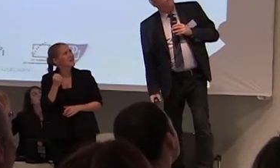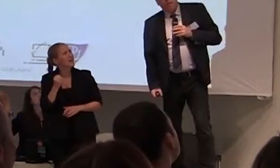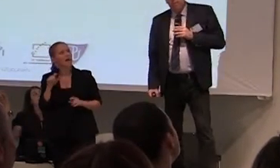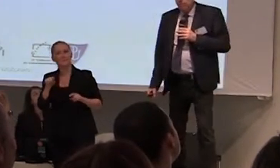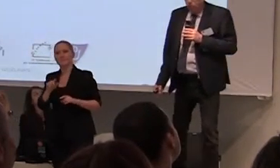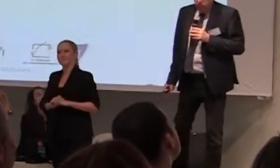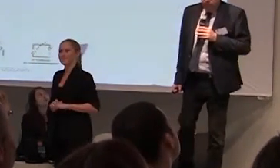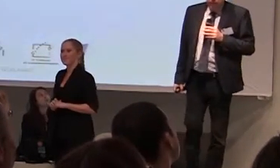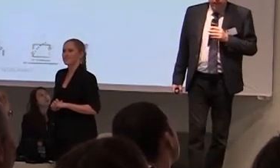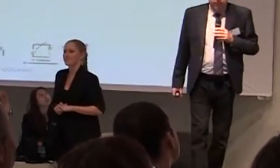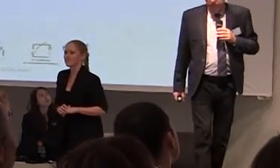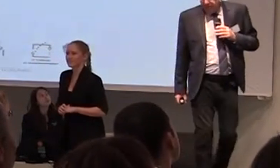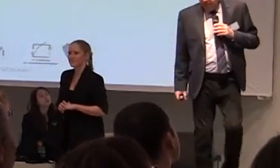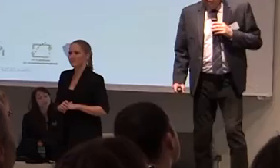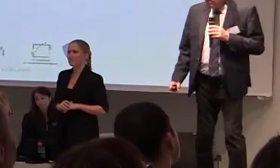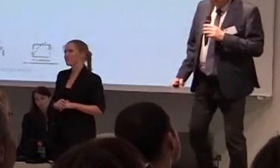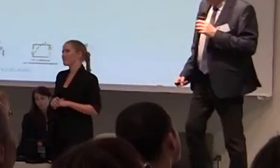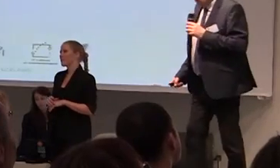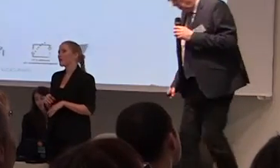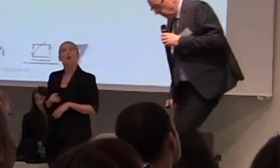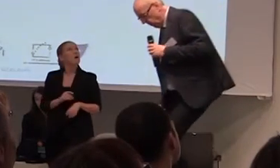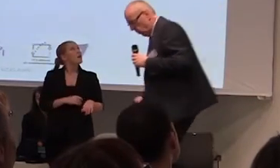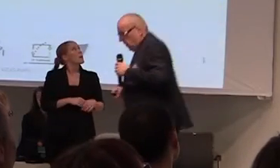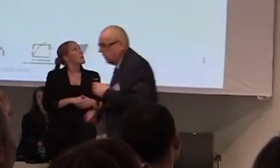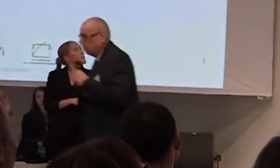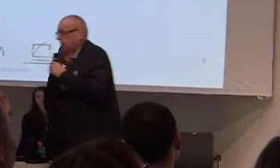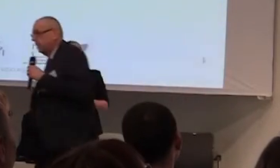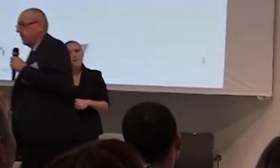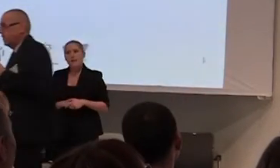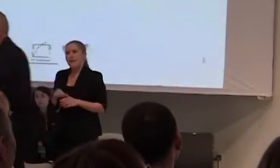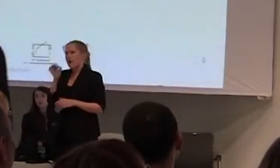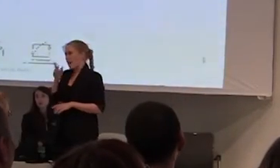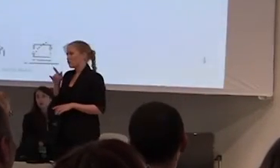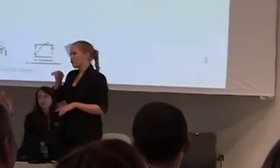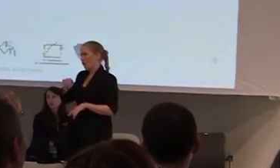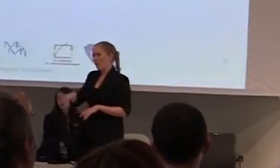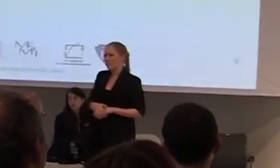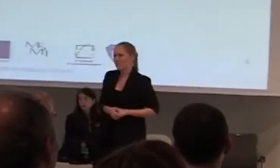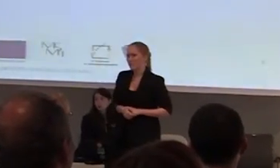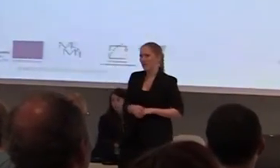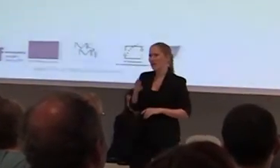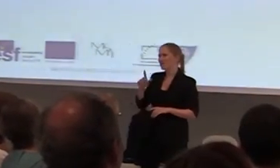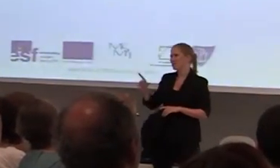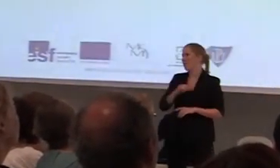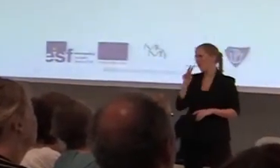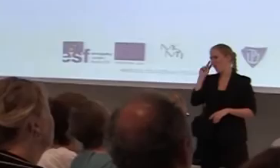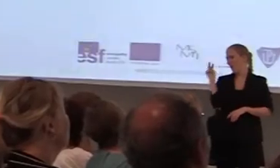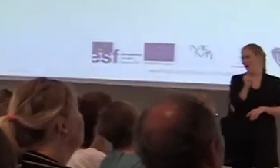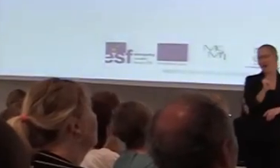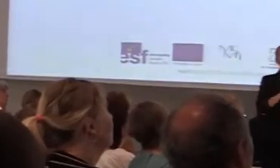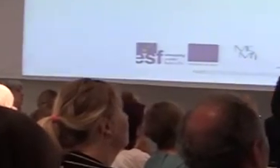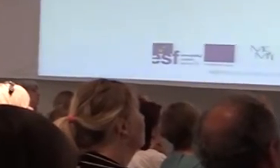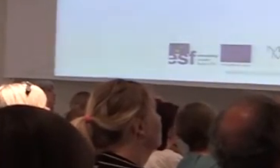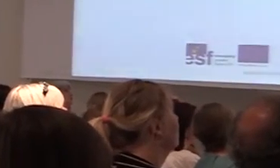Se podívám spolu s vámi na ty příležitosti, já se omluvím a půjdu tady dolů mezi vás a budu se dívat spolu s vámi